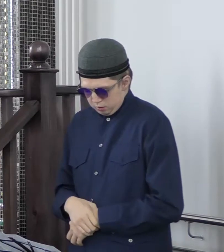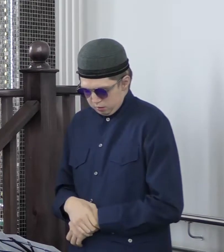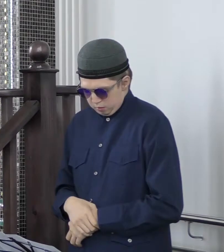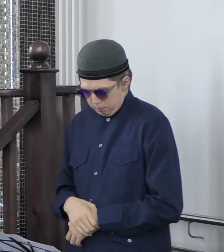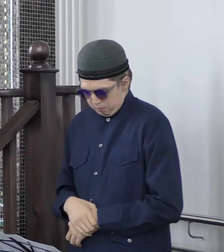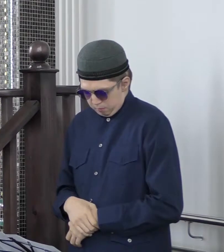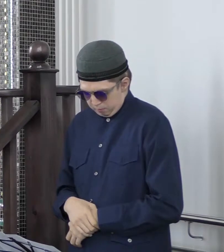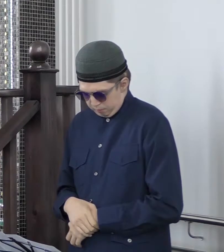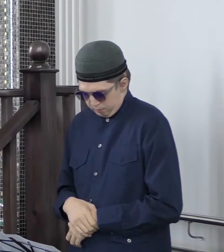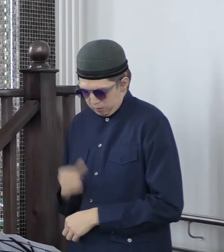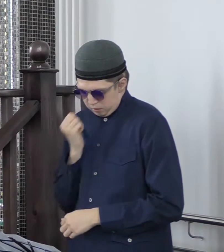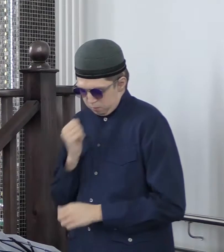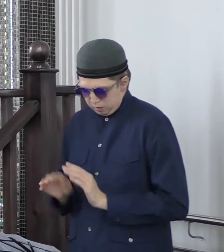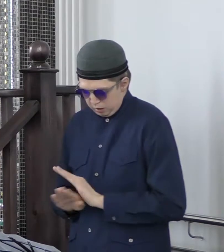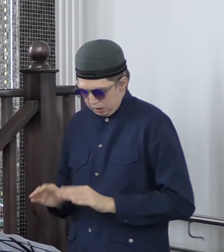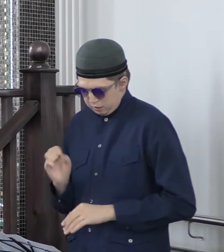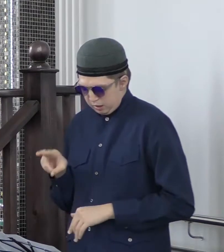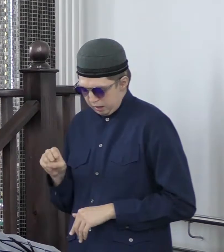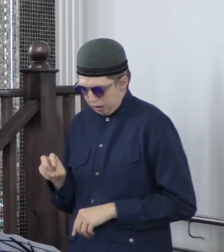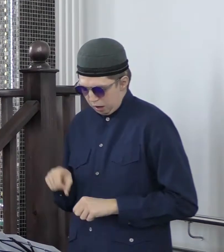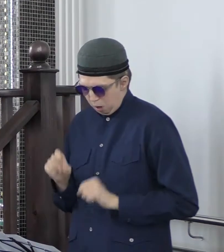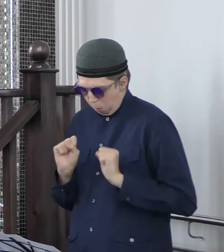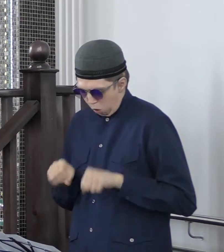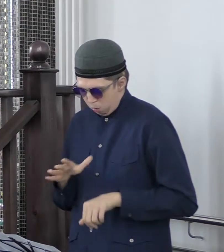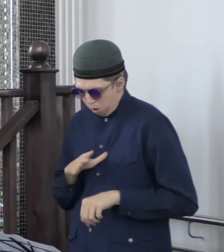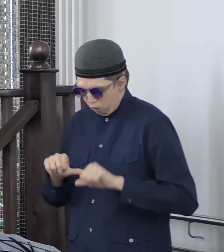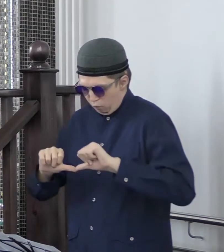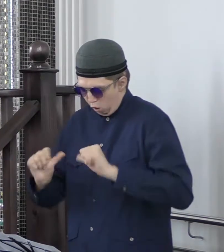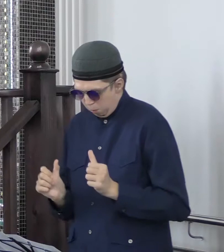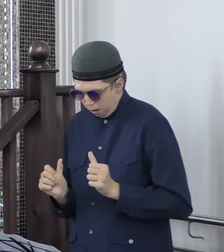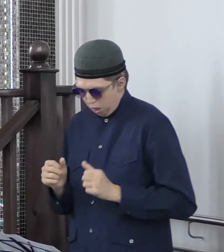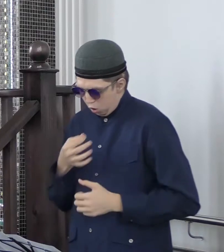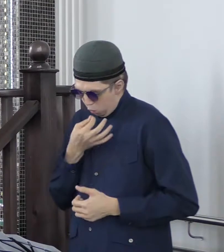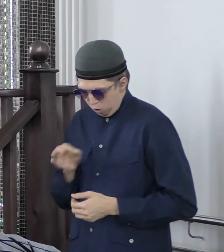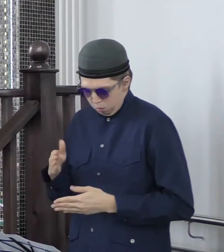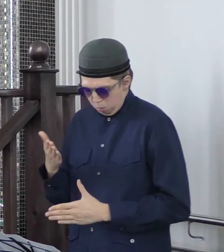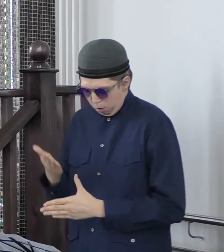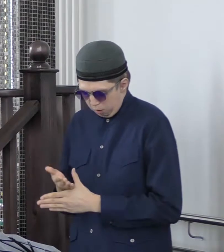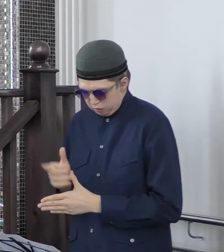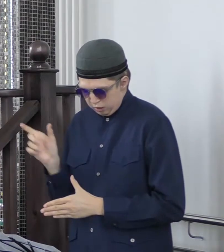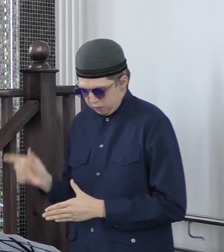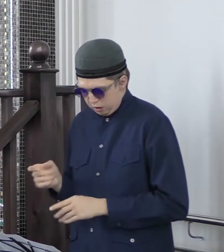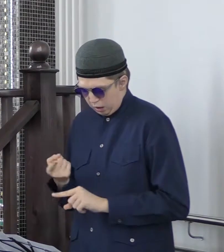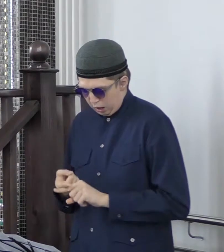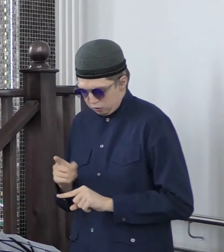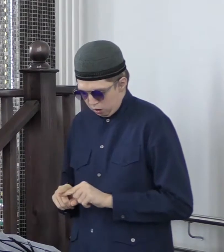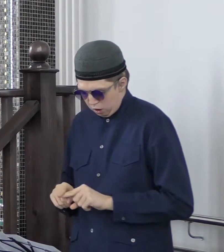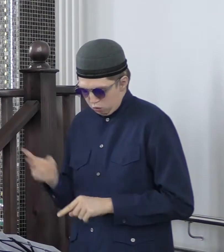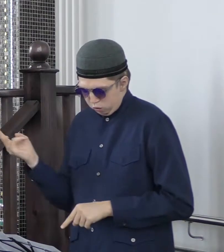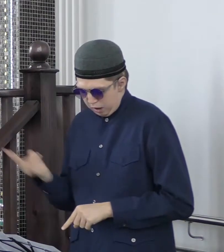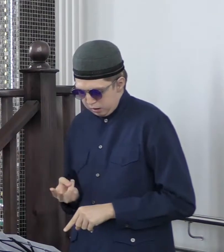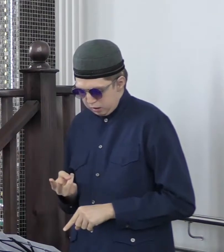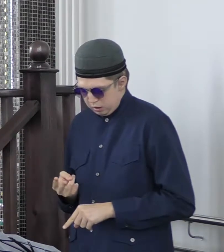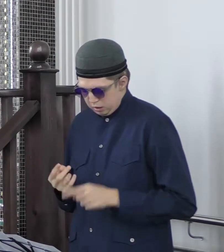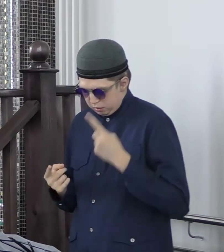Аллах Тааля чушу глагол, усиливает глагол буквой «эм». «Валя тамутунна» «Валя тамутунна любви»